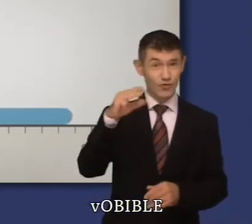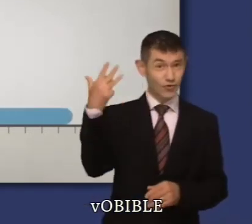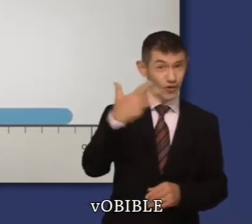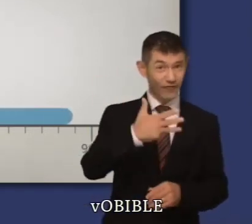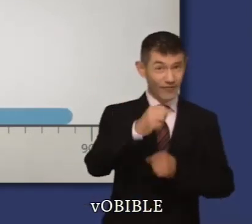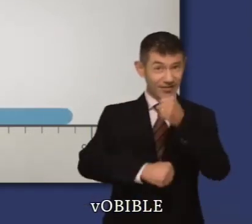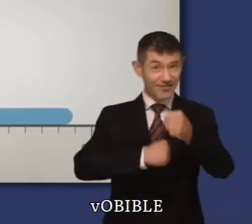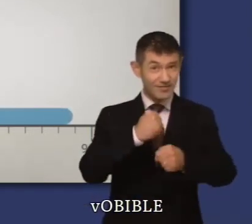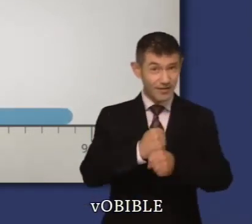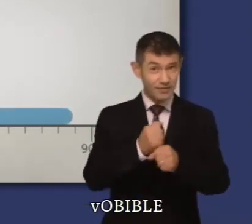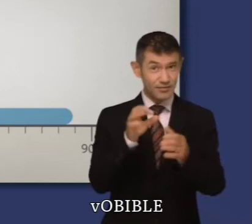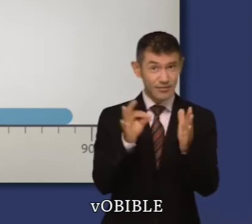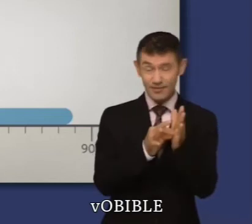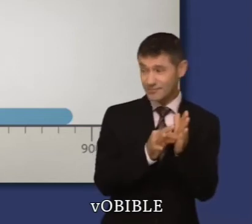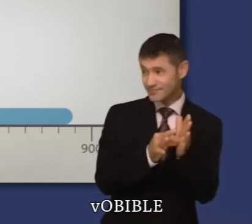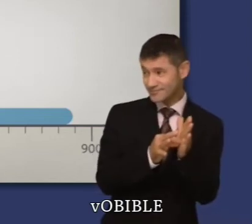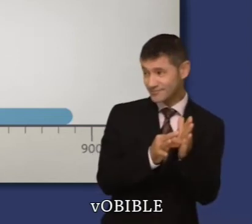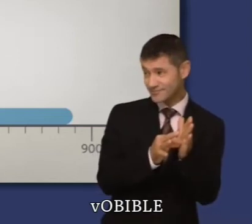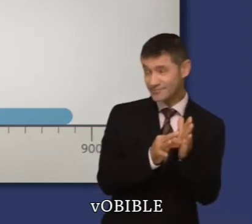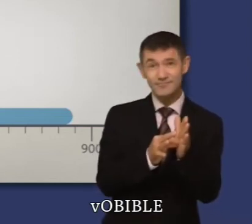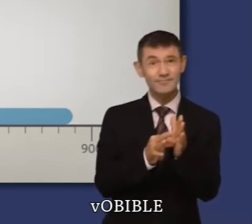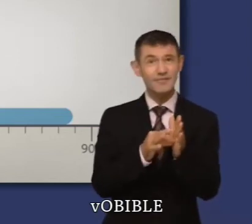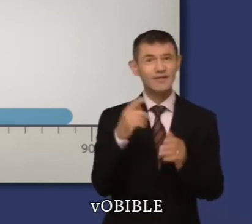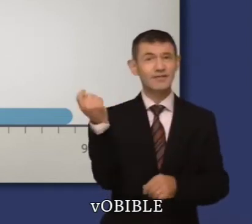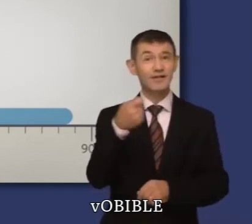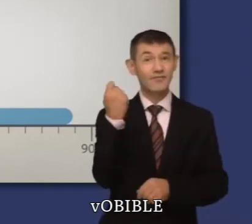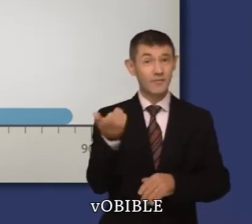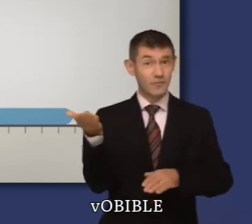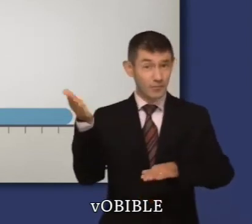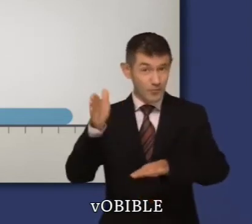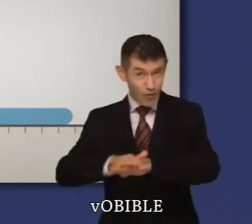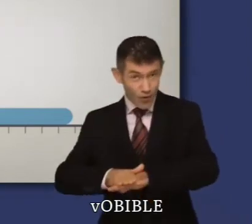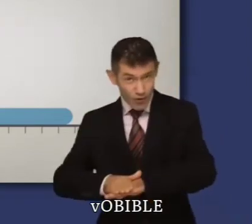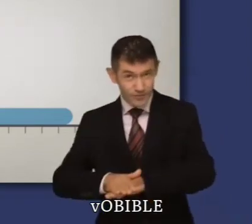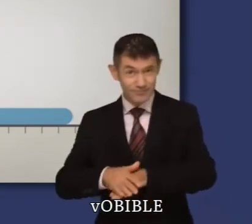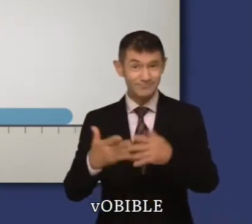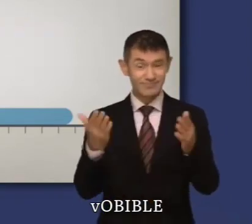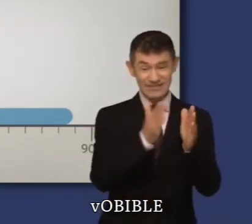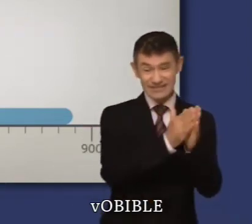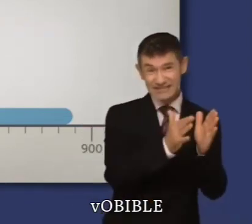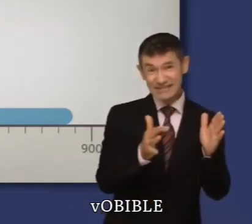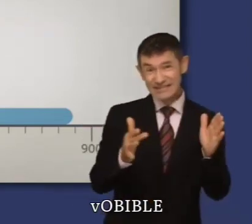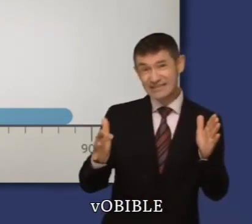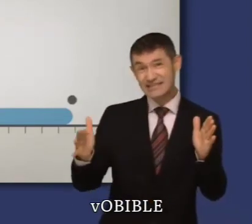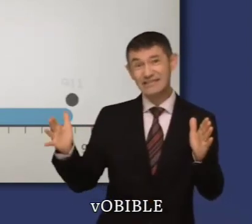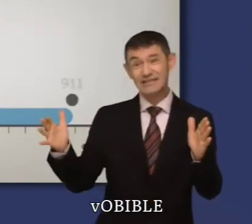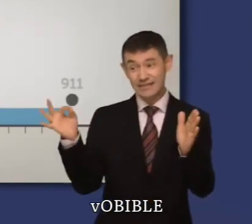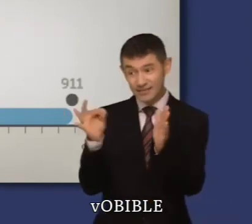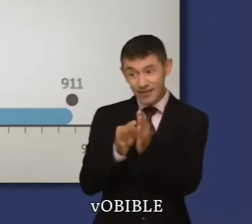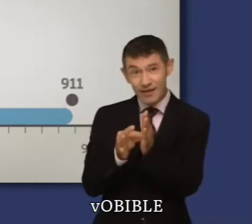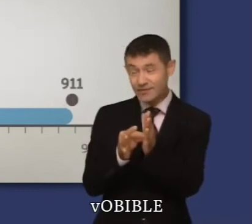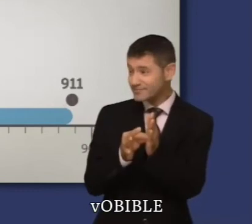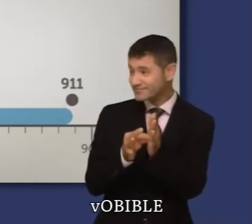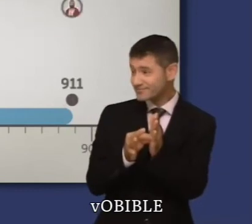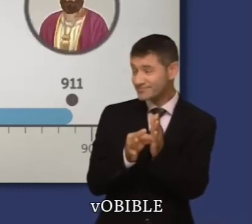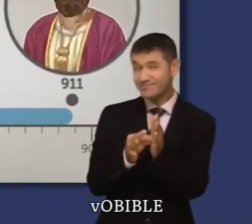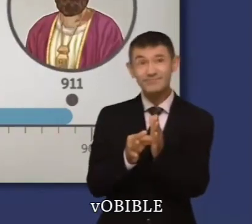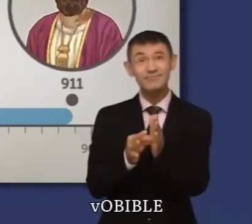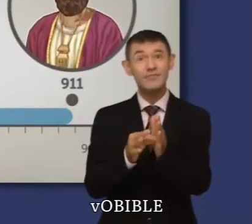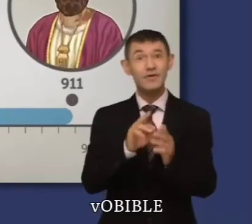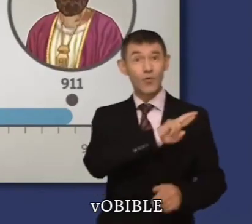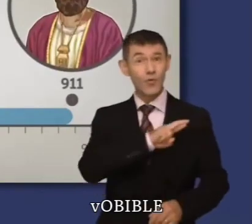d'Israël. Notez quelles conséquences tragiques peut avoir le péché. Et découvrez la promesse de Dieu de